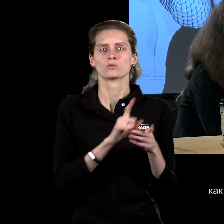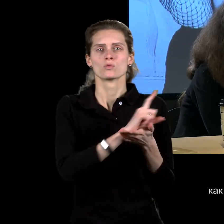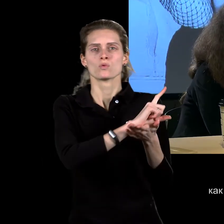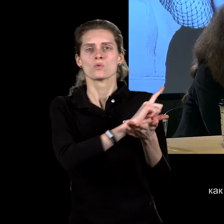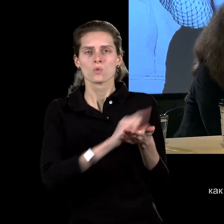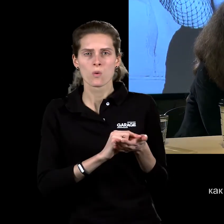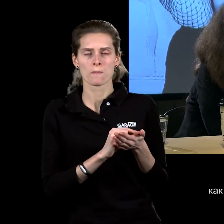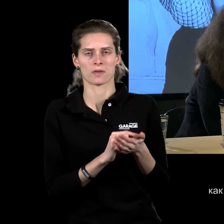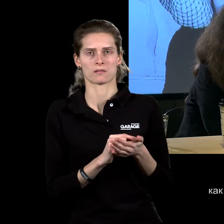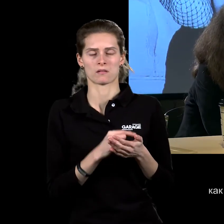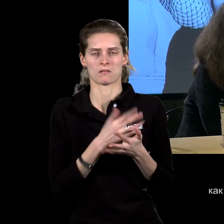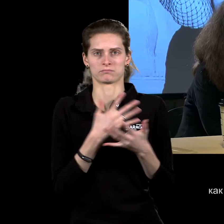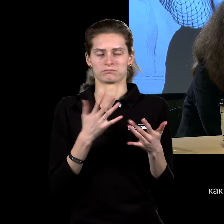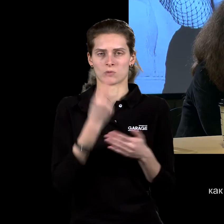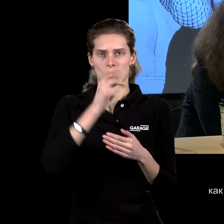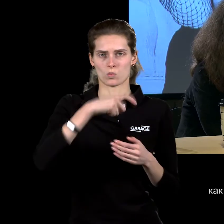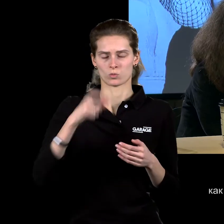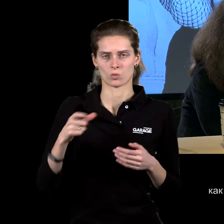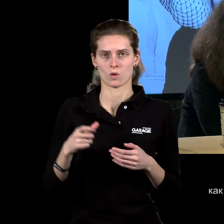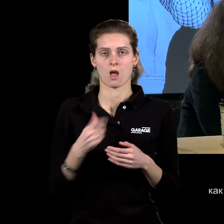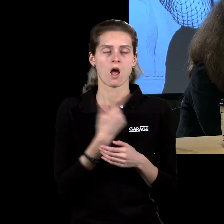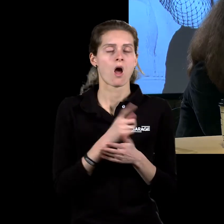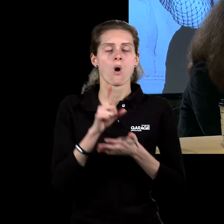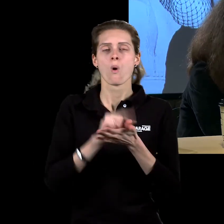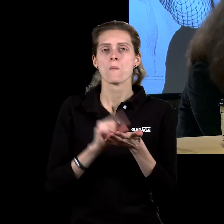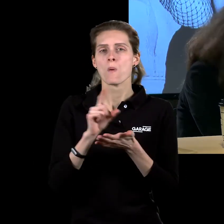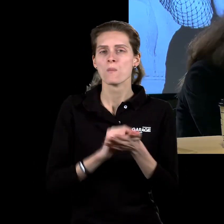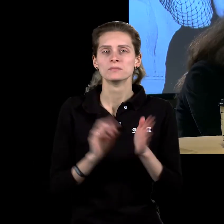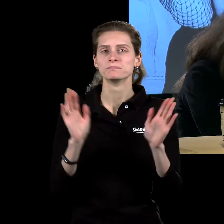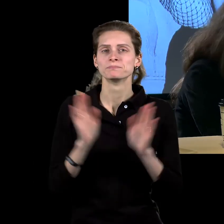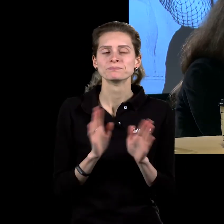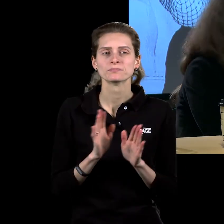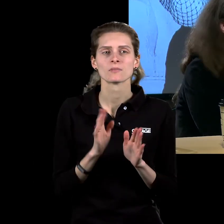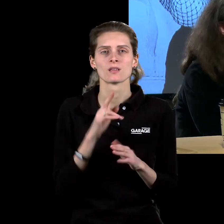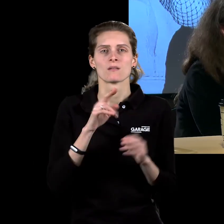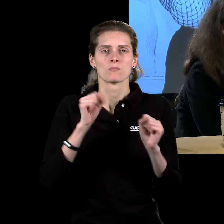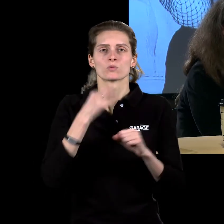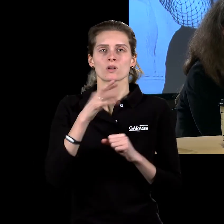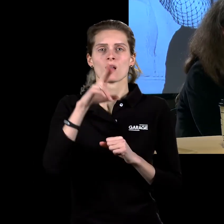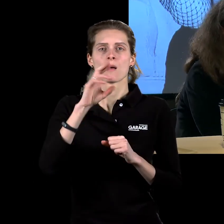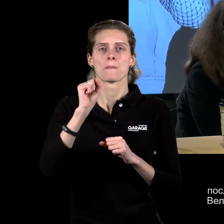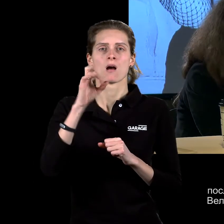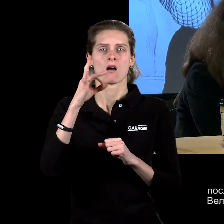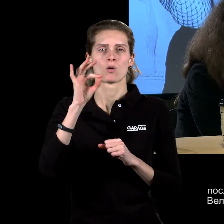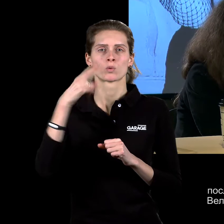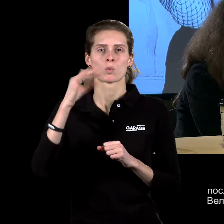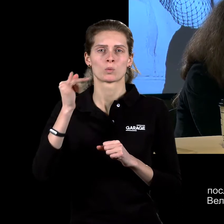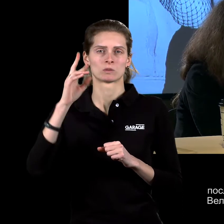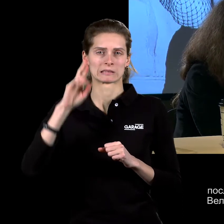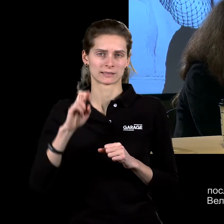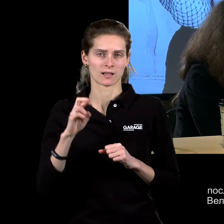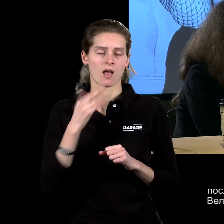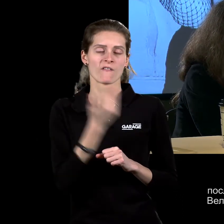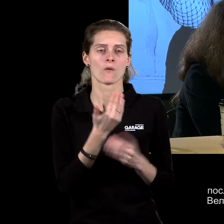как мне кажется, в ее творчестве она все-таки не исчерпывается пародией, и ее самый недавний, самый последний на сегодняшний